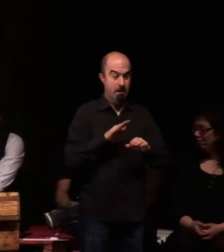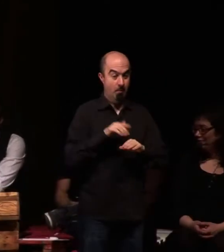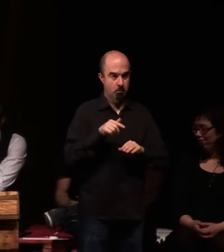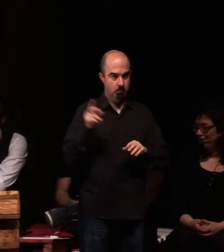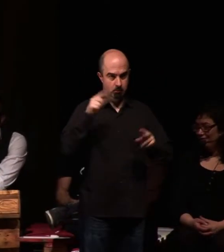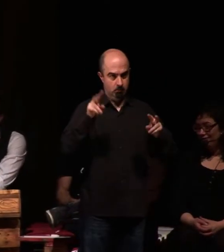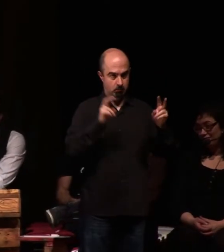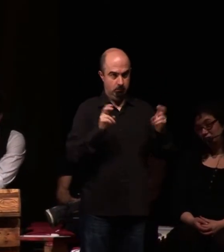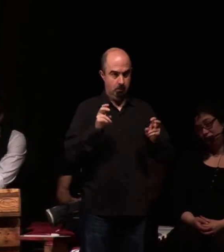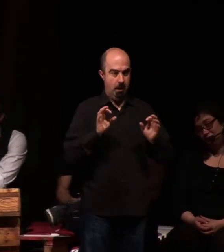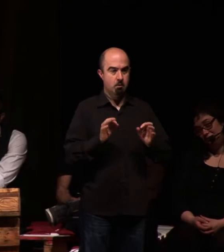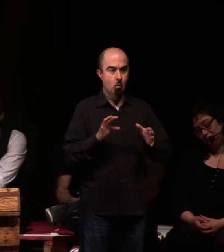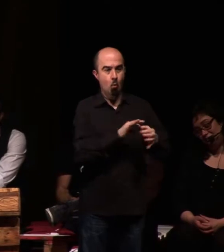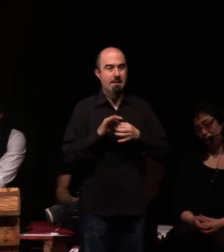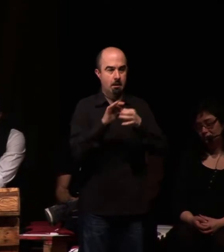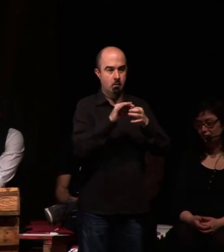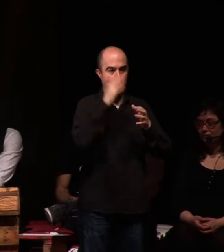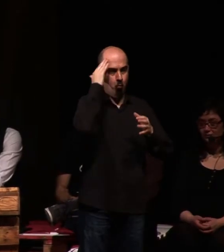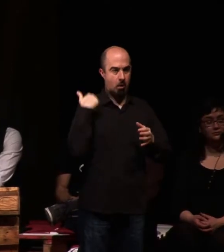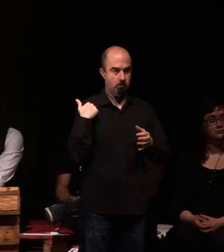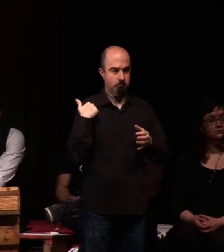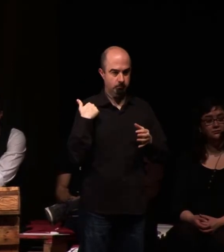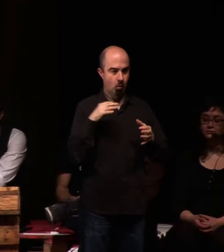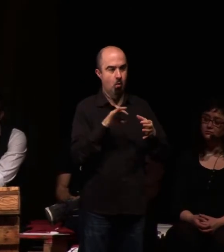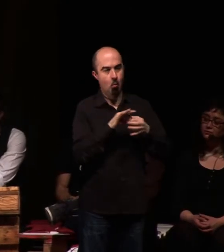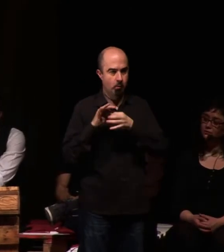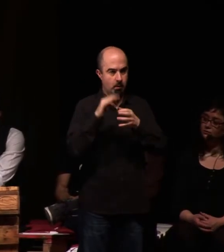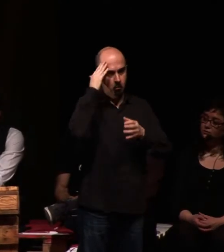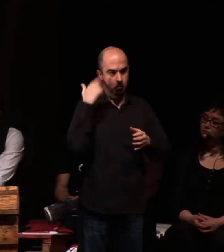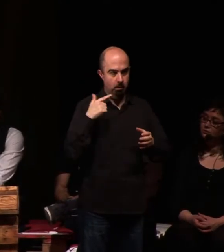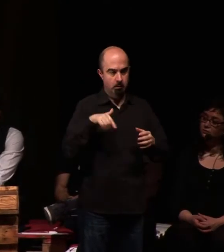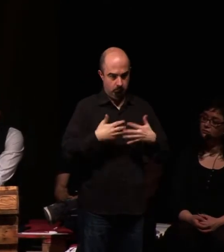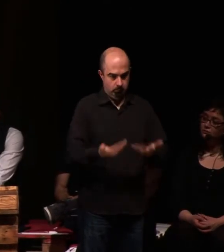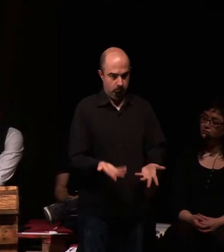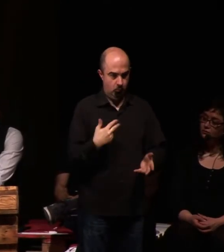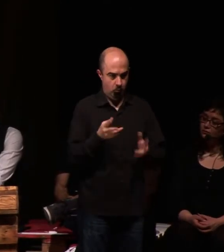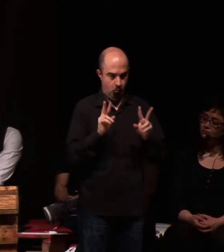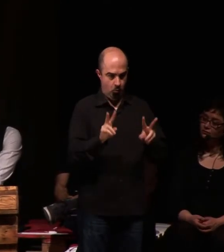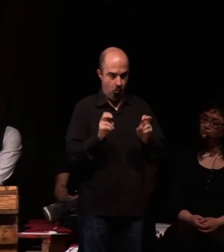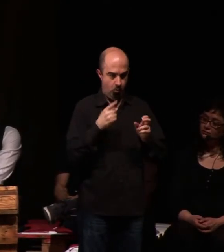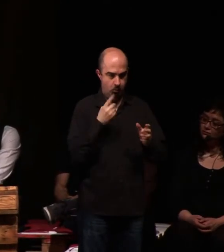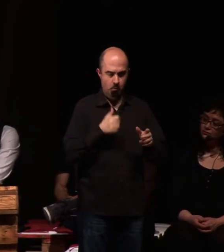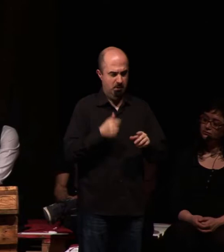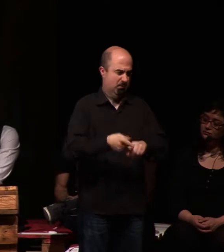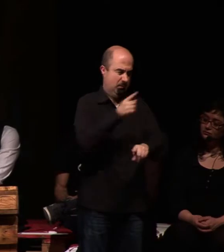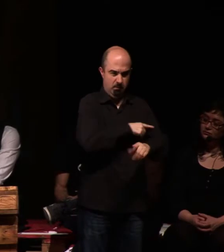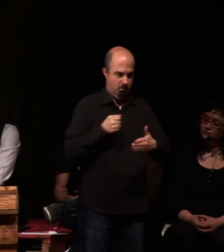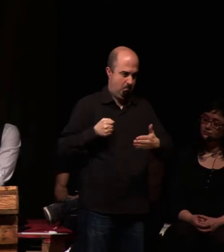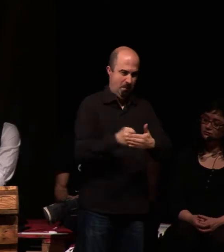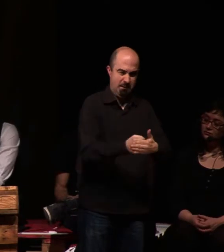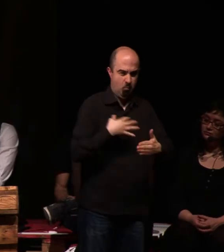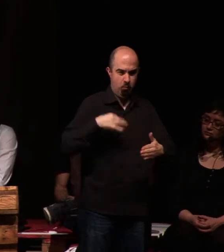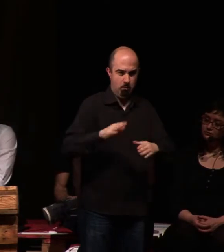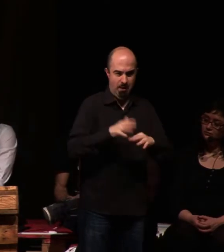aquí som Unitat Popular. Unitat Popular que avui reactualitzem, reformulem, radicalitzem, replantegem